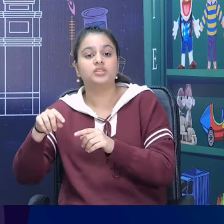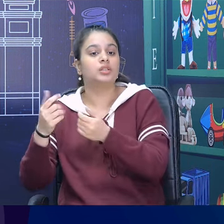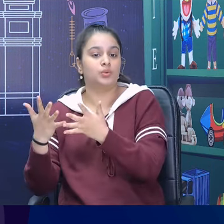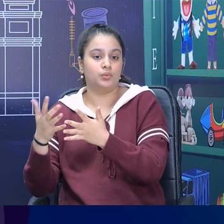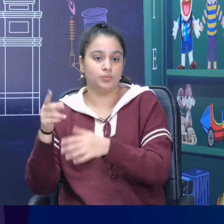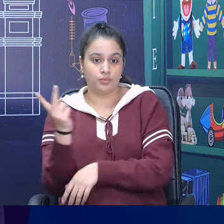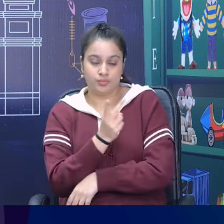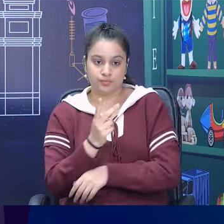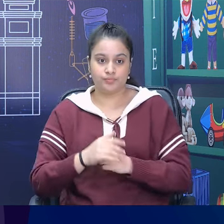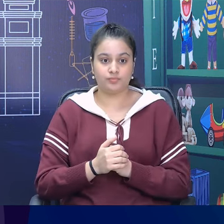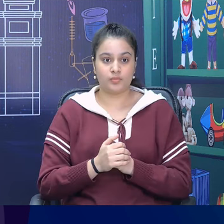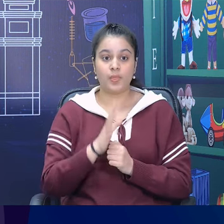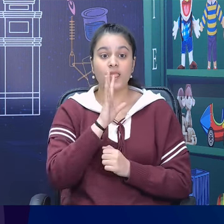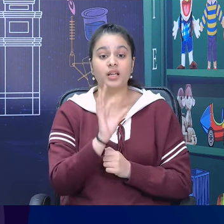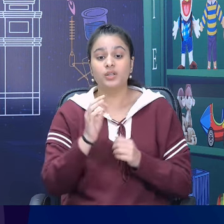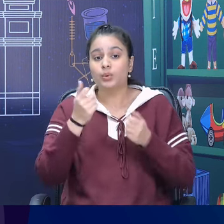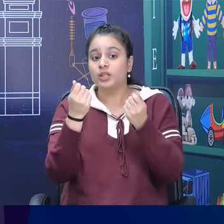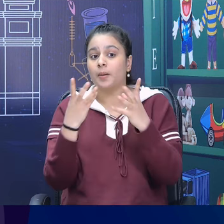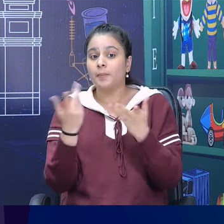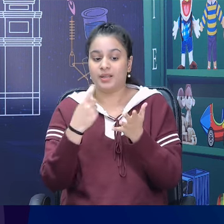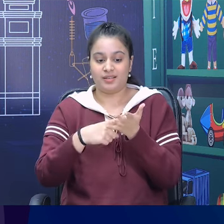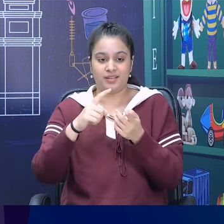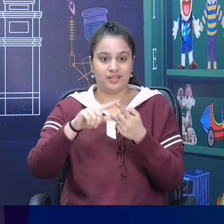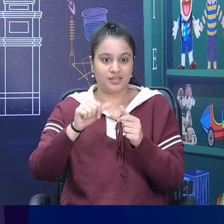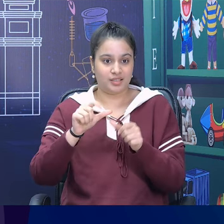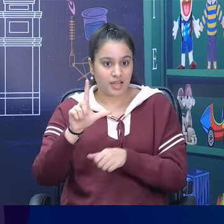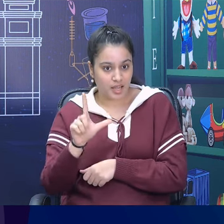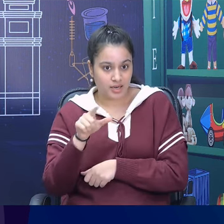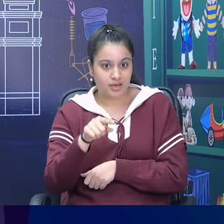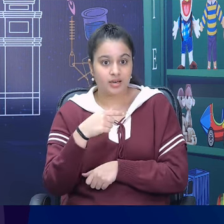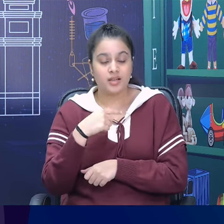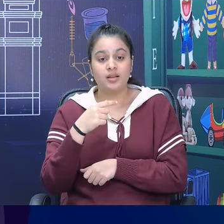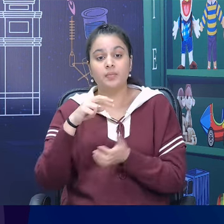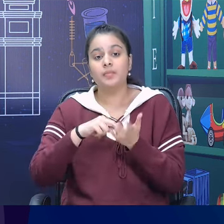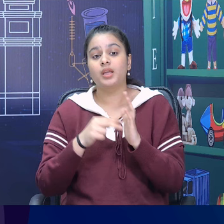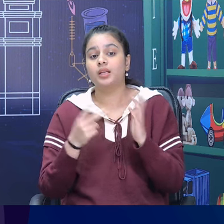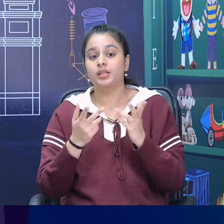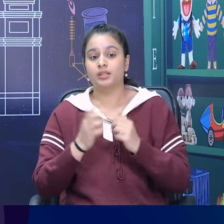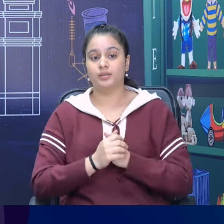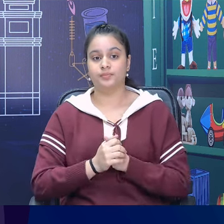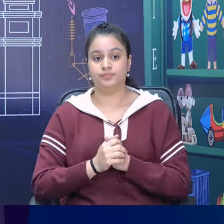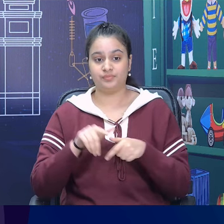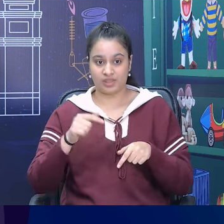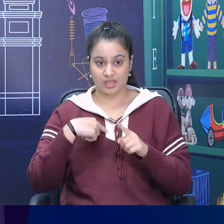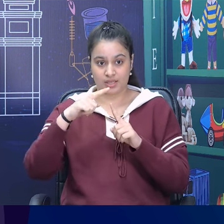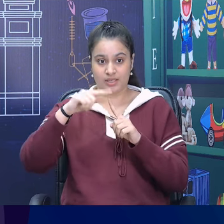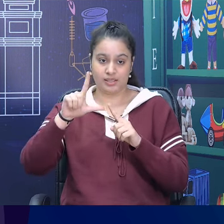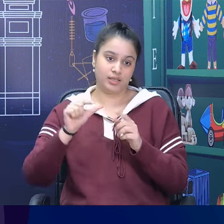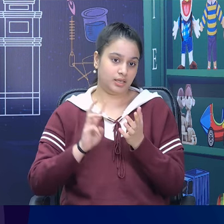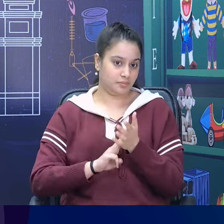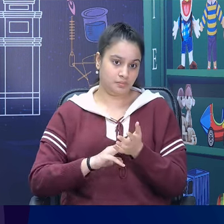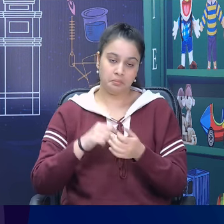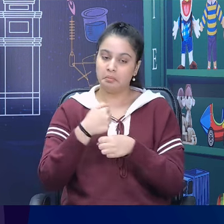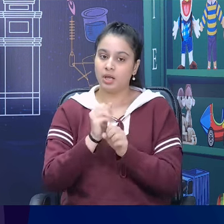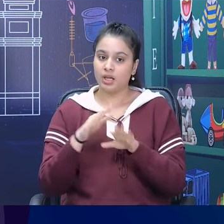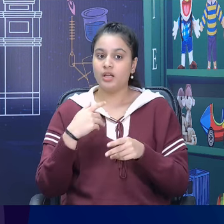पहले रियल नंबर्स के बारे में तो रियल नंबर इज अ पॉइंट जैसे कि हमने सबसे पहले इसके लिए एक टीएलएम भी प्रिपेयर करा है आपको जैसे